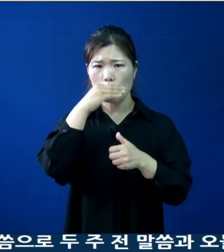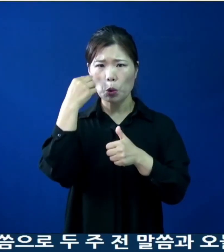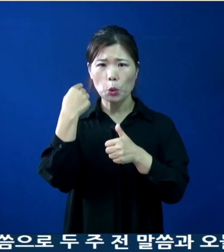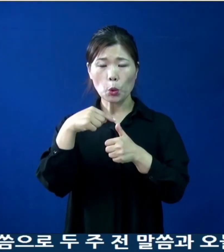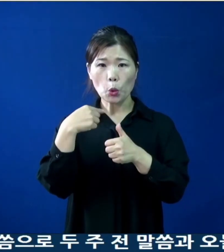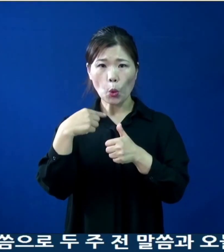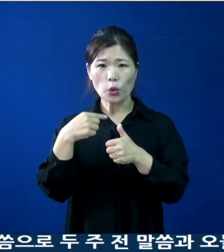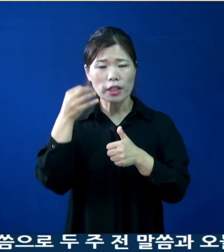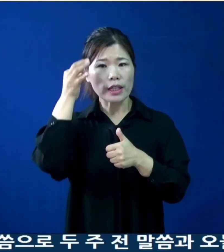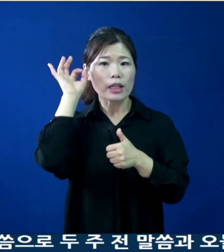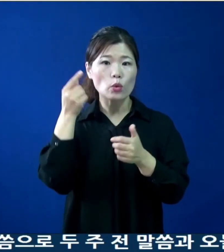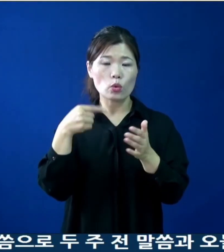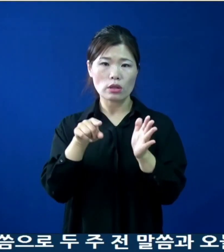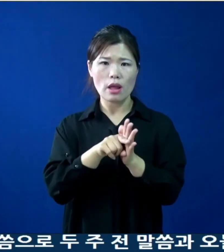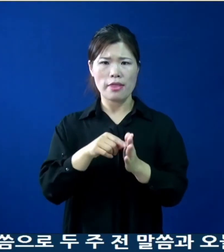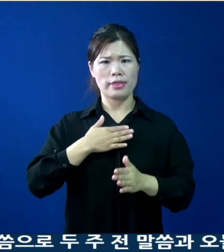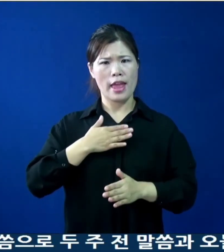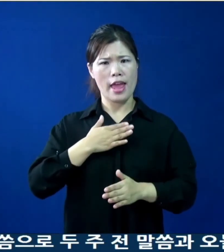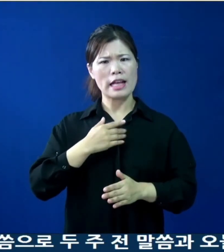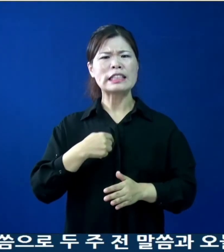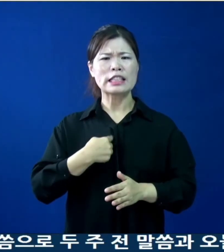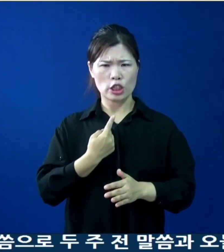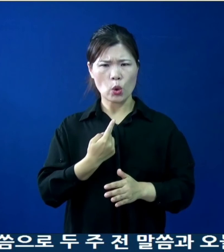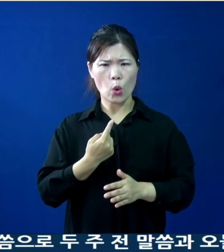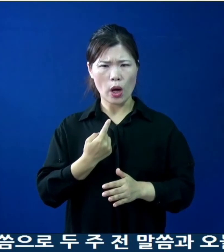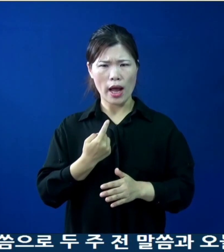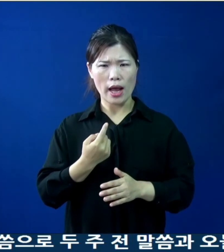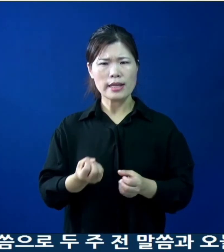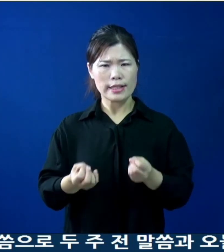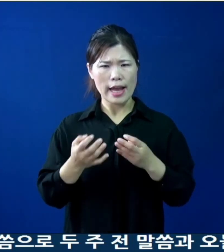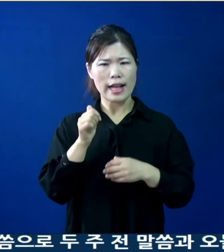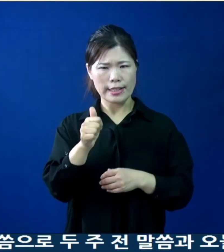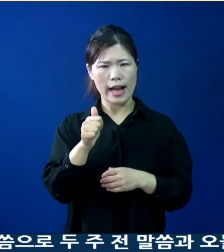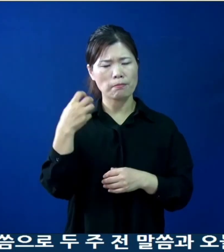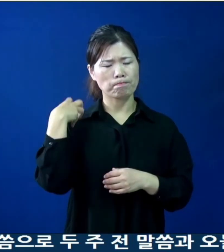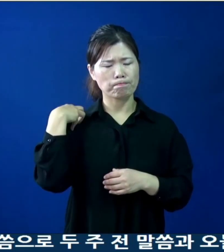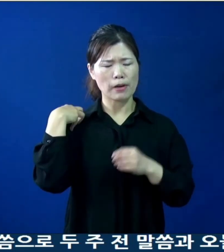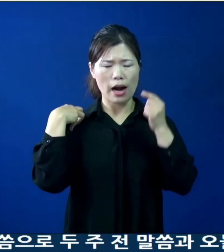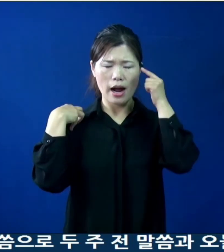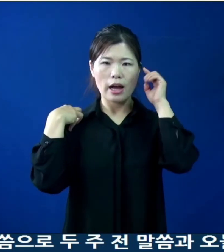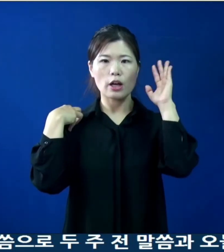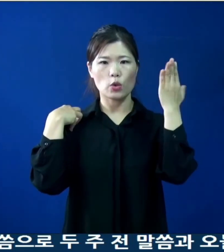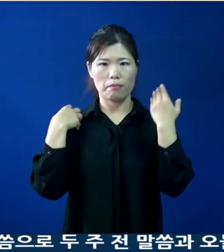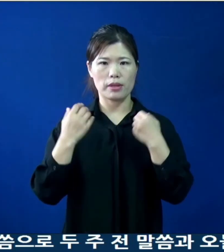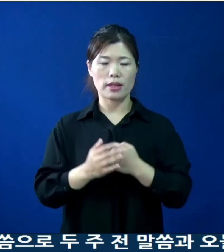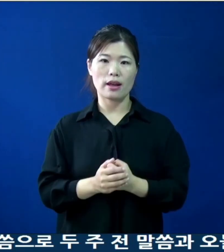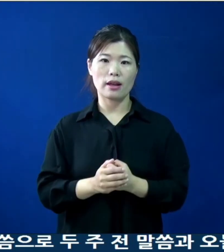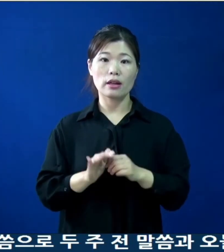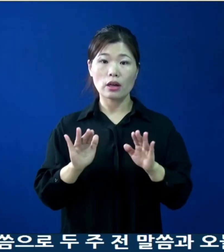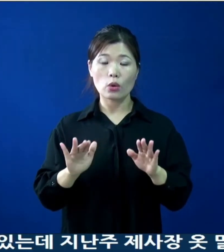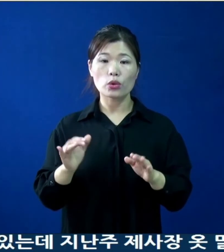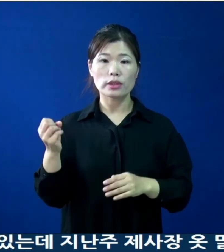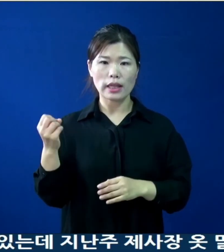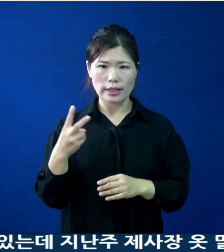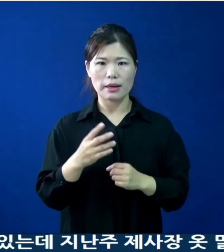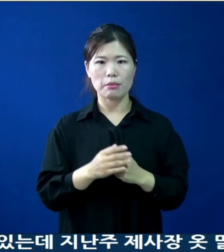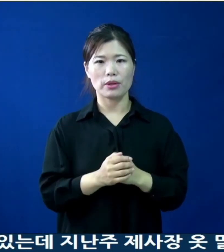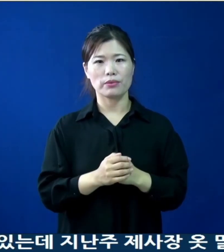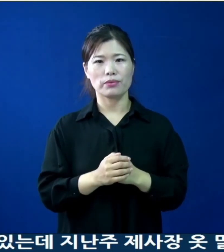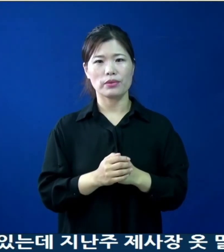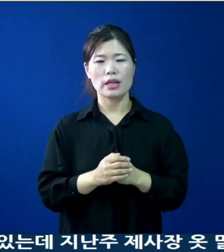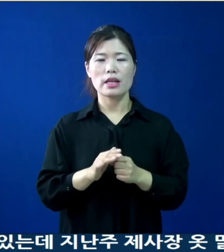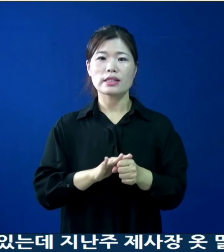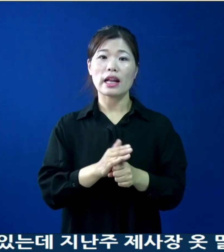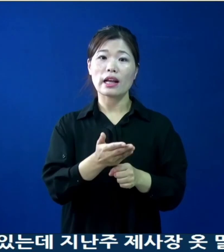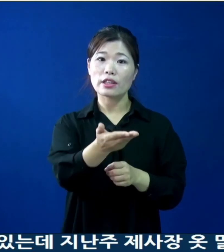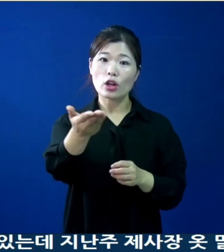사실에 대한 인정과 인식이 분명히 있어야 됩니다. 오늘 다시 한번 사랑하는 중현의 가족들하고